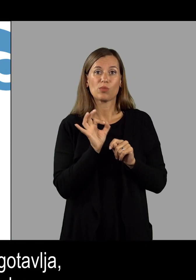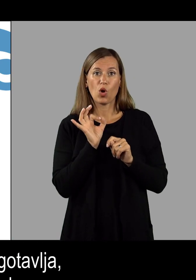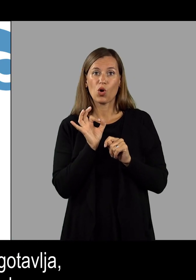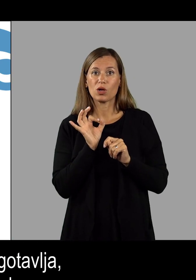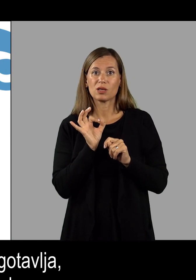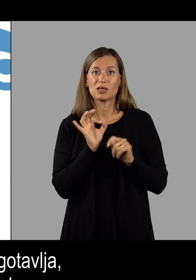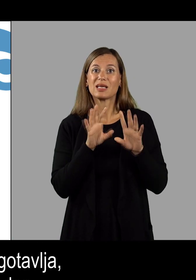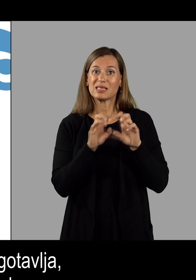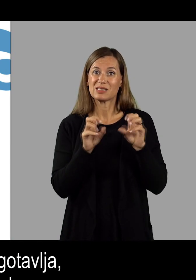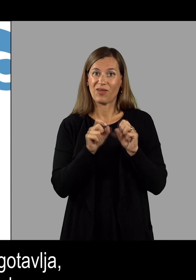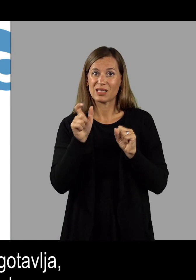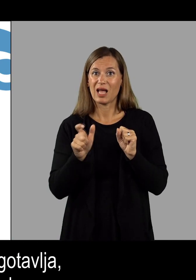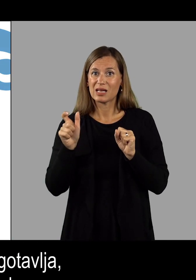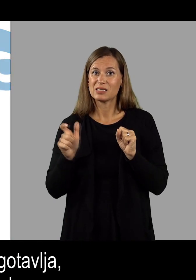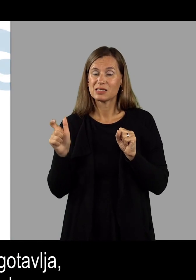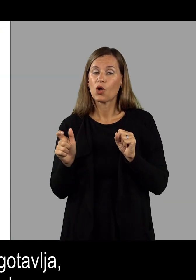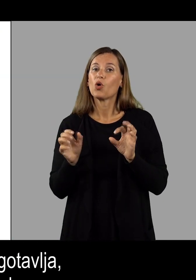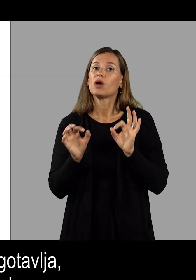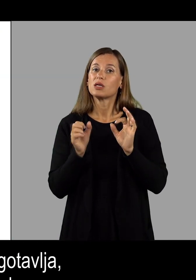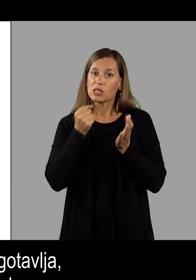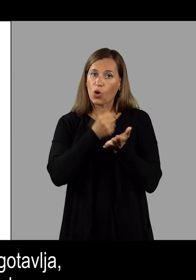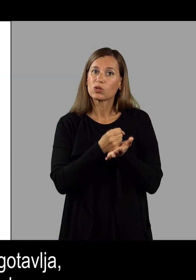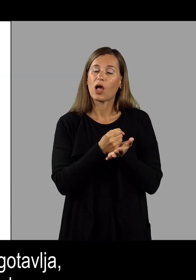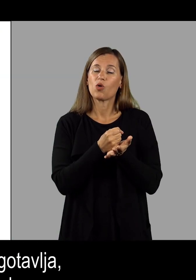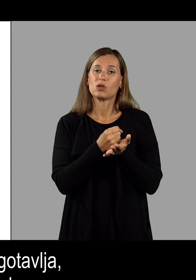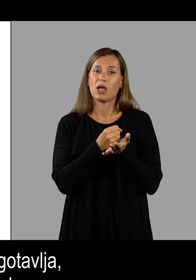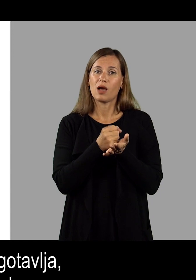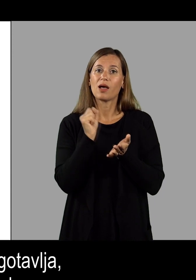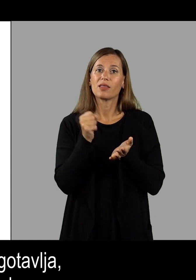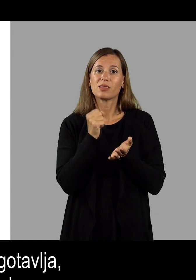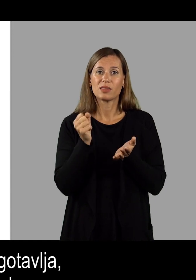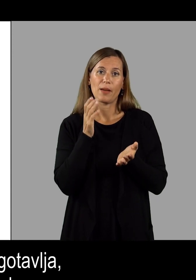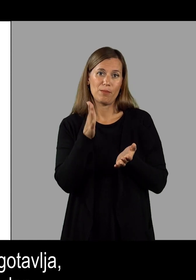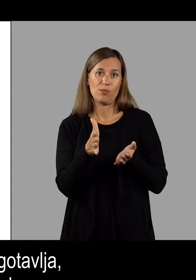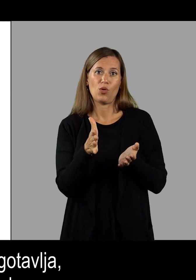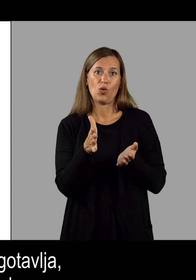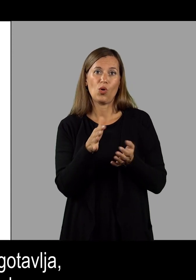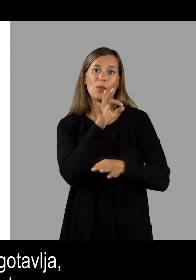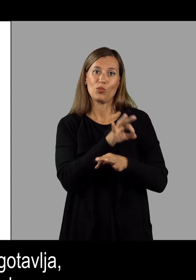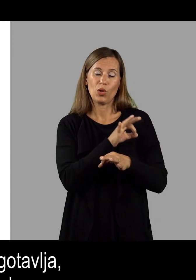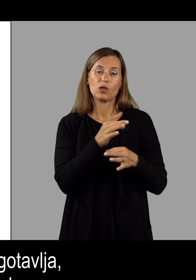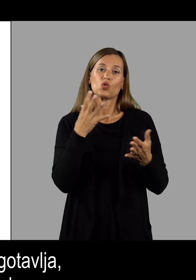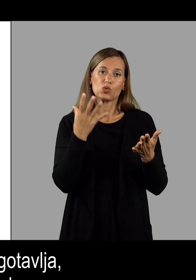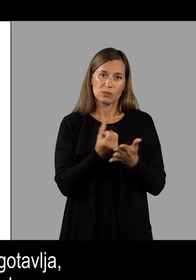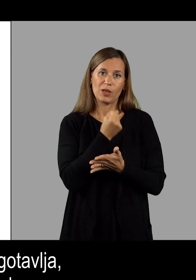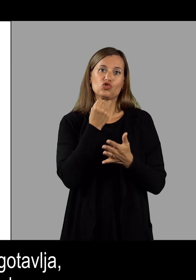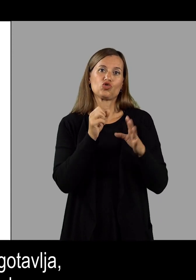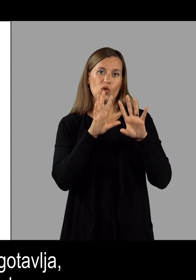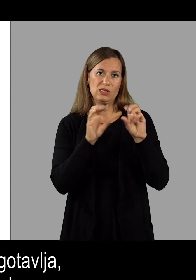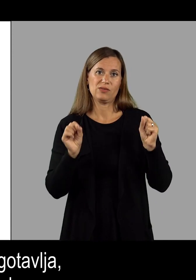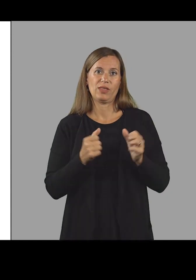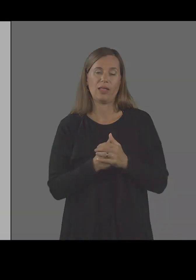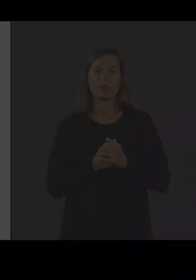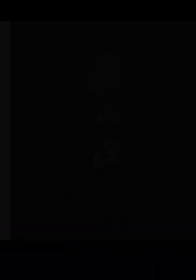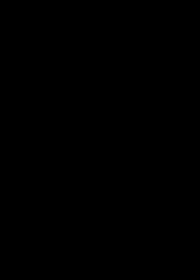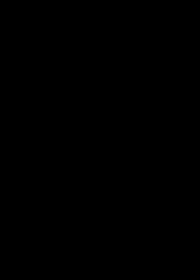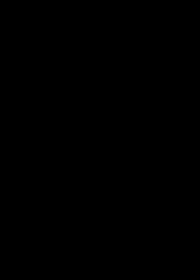31. decembra 2022, kar je relativno kratek čas za izvedbo tako zahtevnega